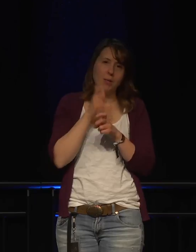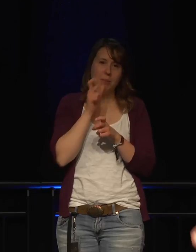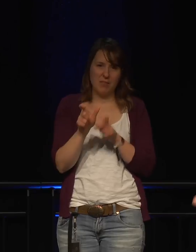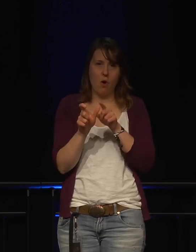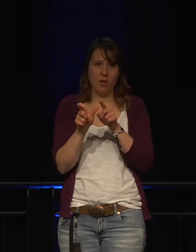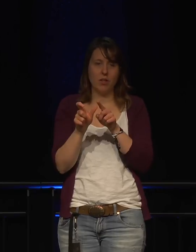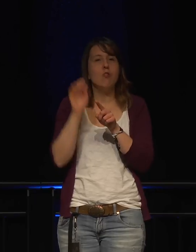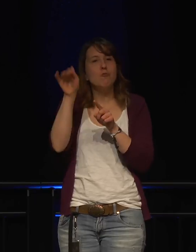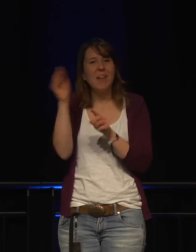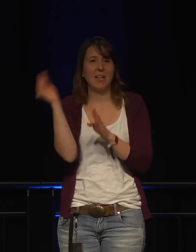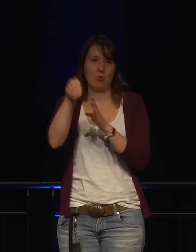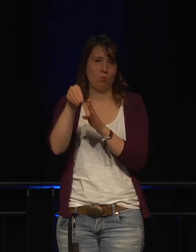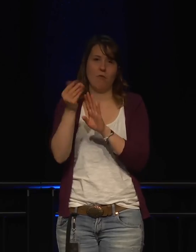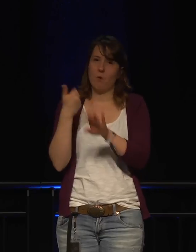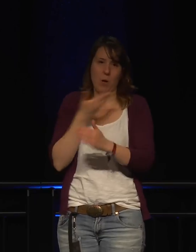passwords